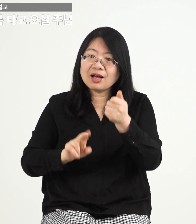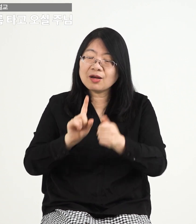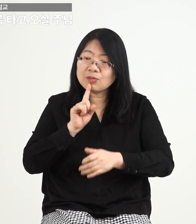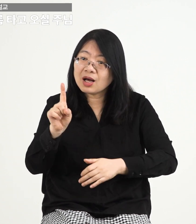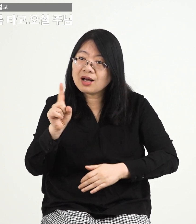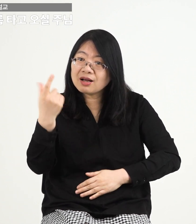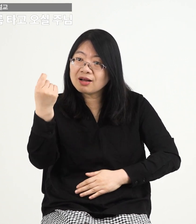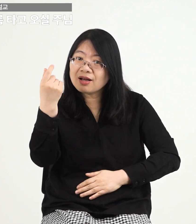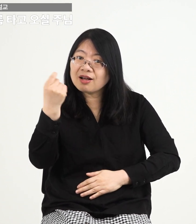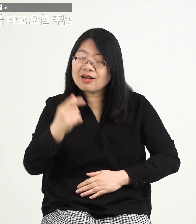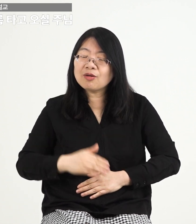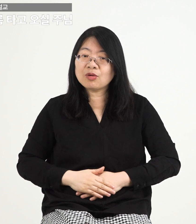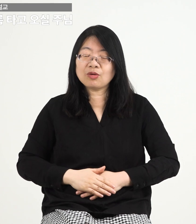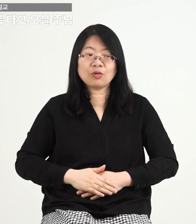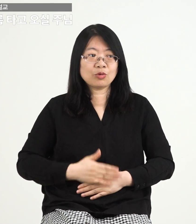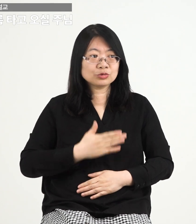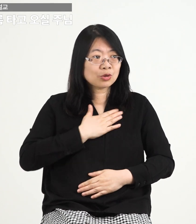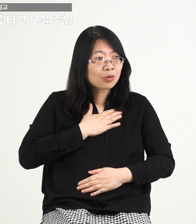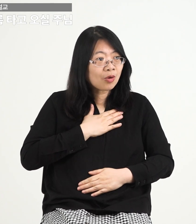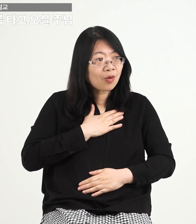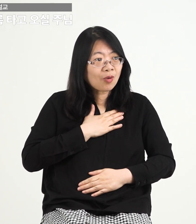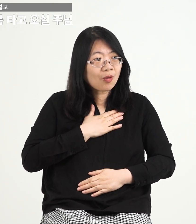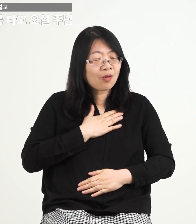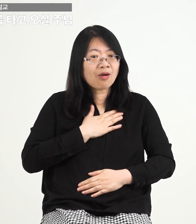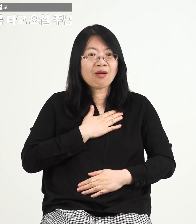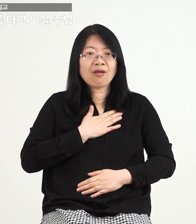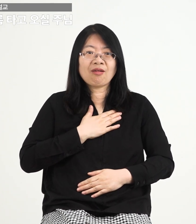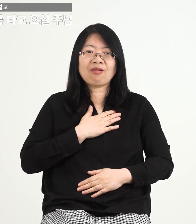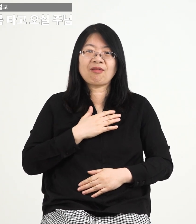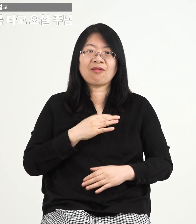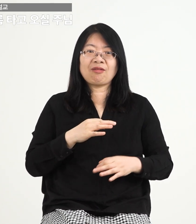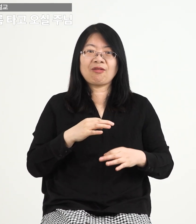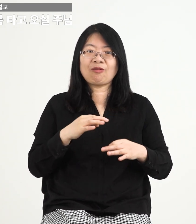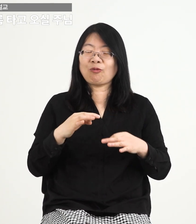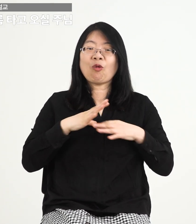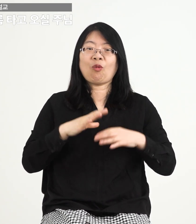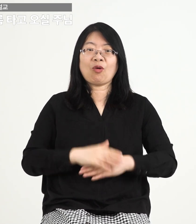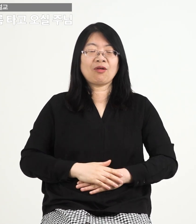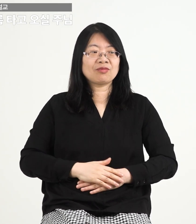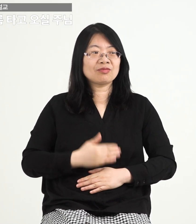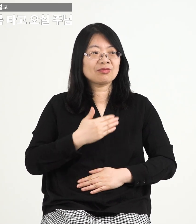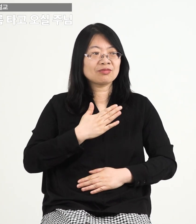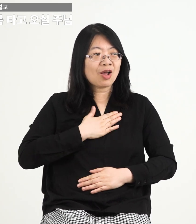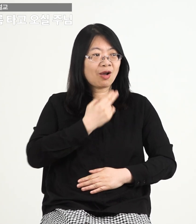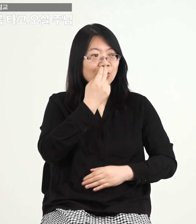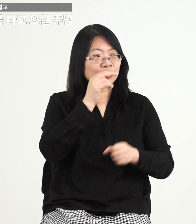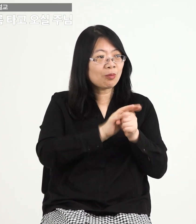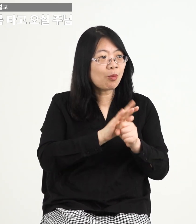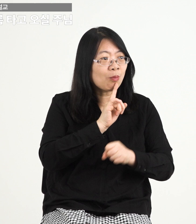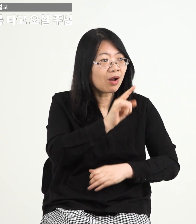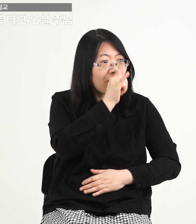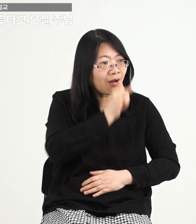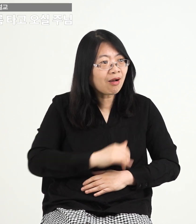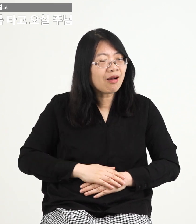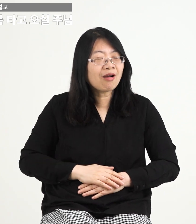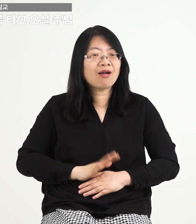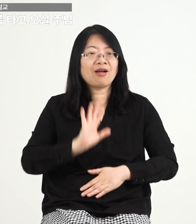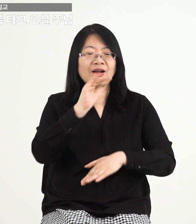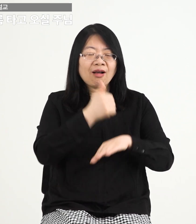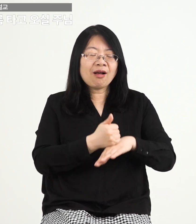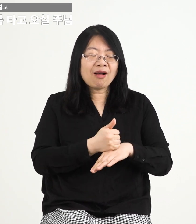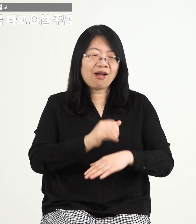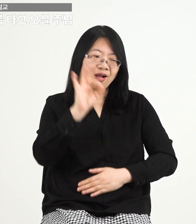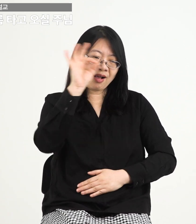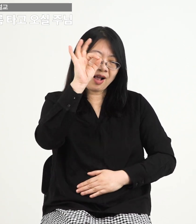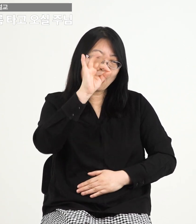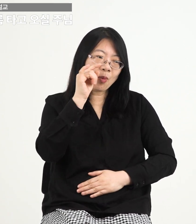그러셨죠. 제가요? 깜짝 놀랐어요. 내가 그런 어처구니 없는 말을 했나? 나중에